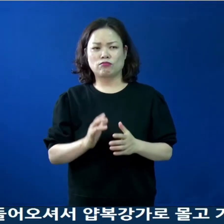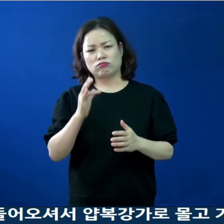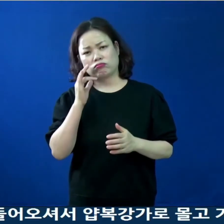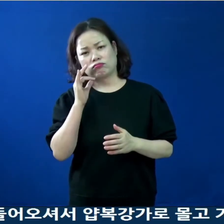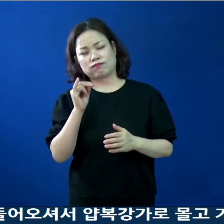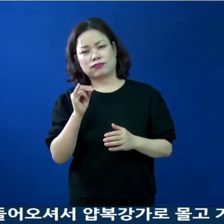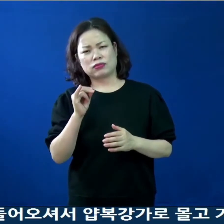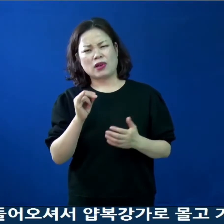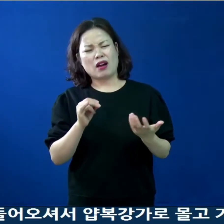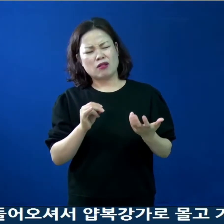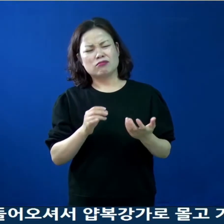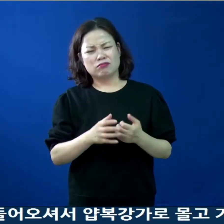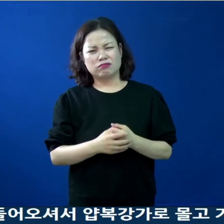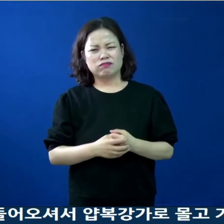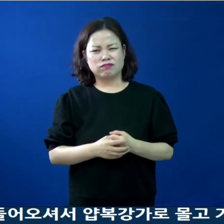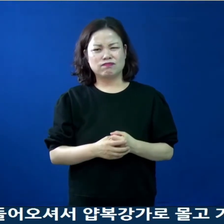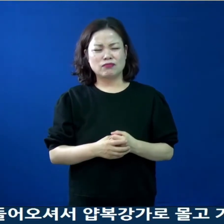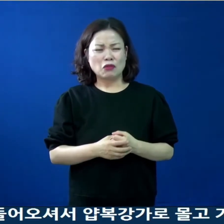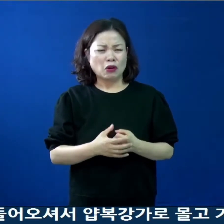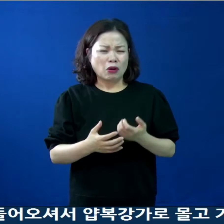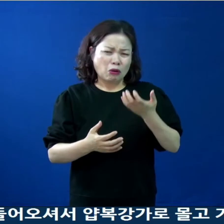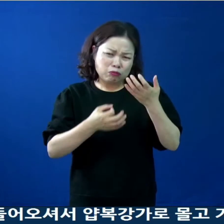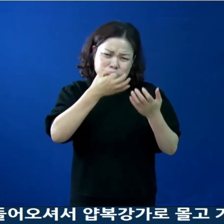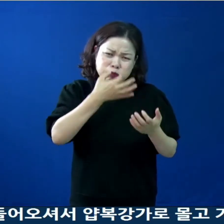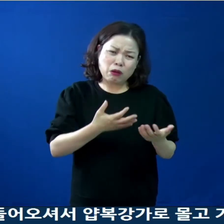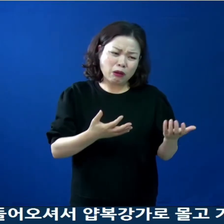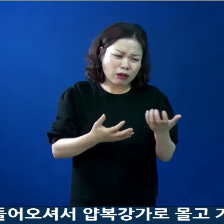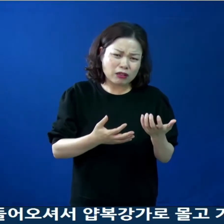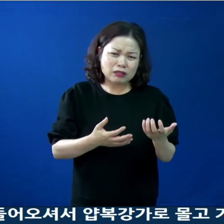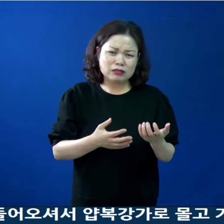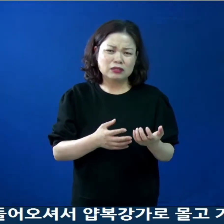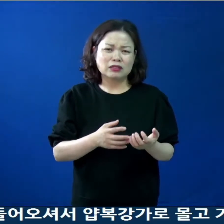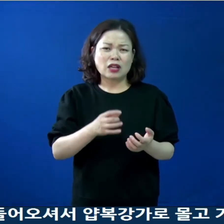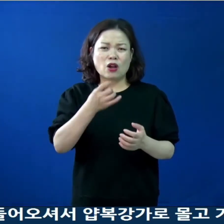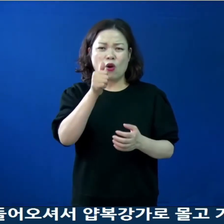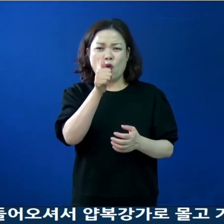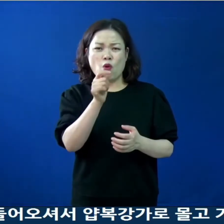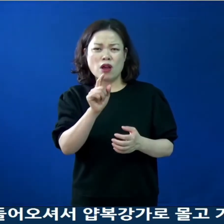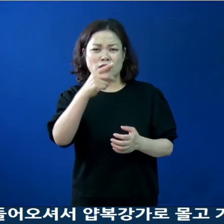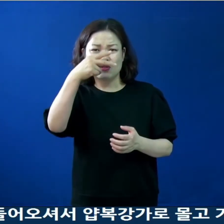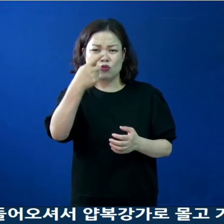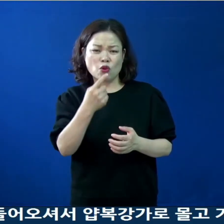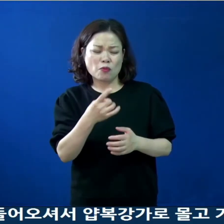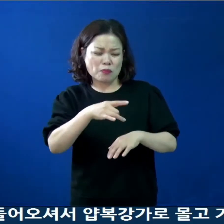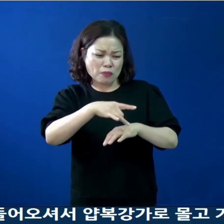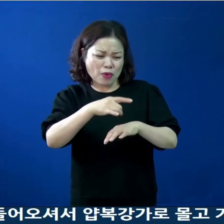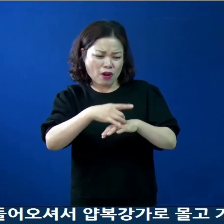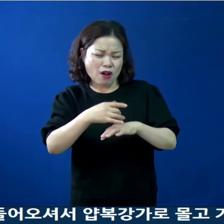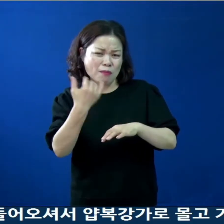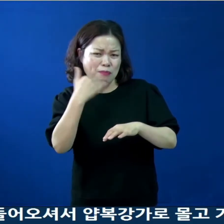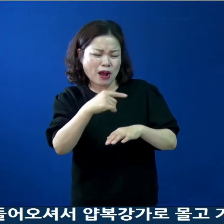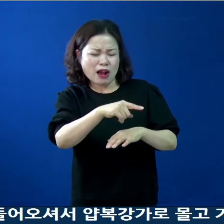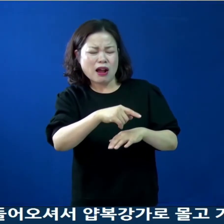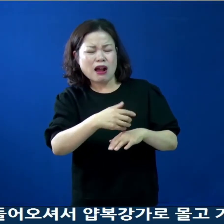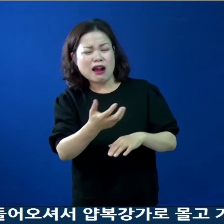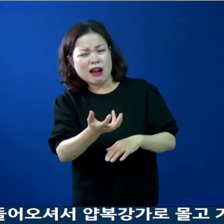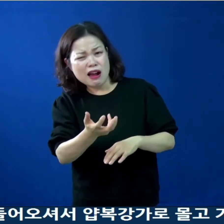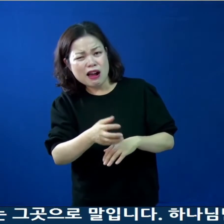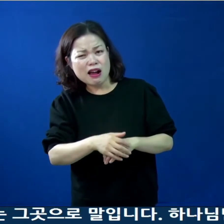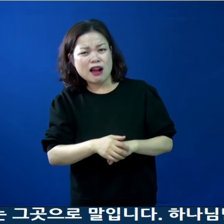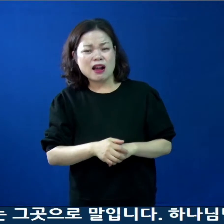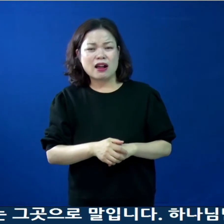물론 아프죠. 얼마나 아프겠습니까? 환도뼈가 나가는데 내 안에 야곱이 죽을 때 얼마나 아프겠습니까? 근데